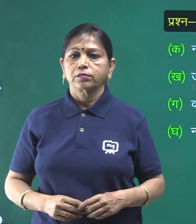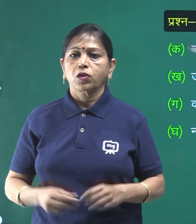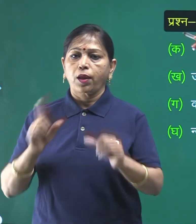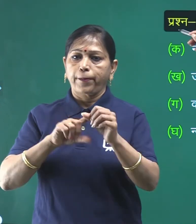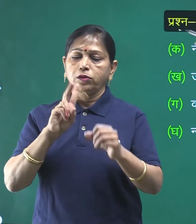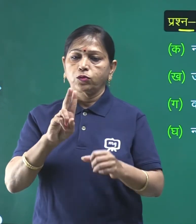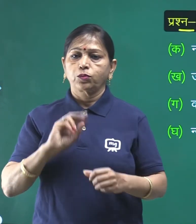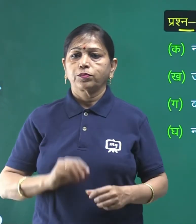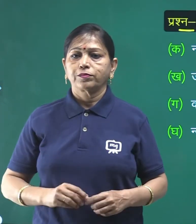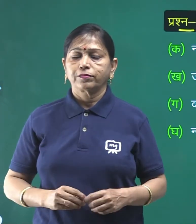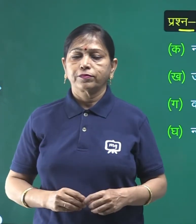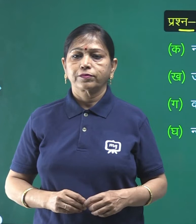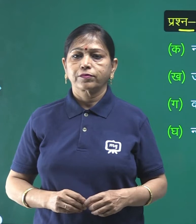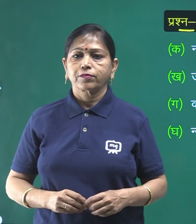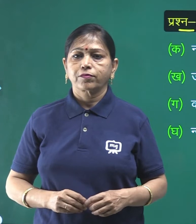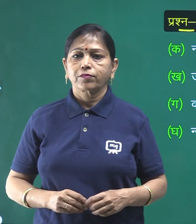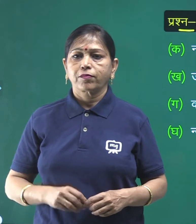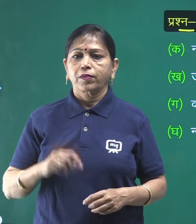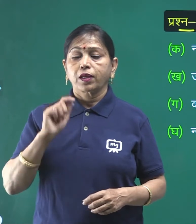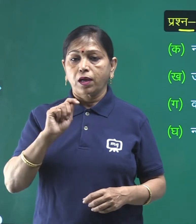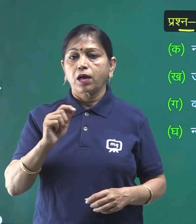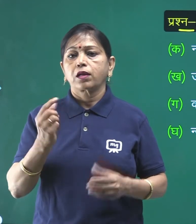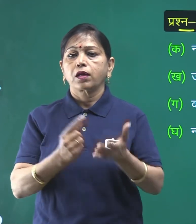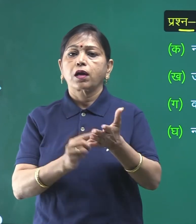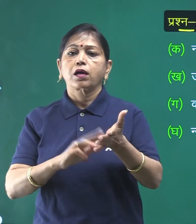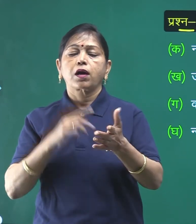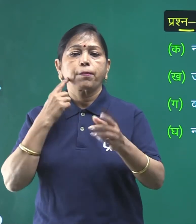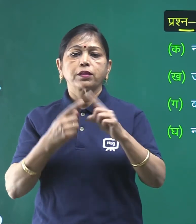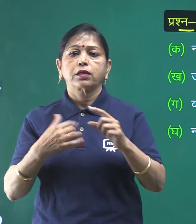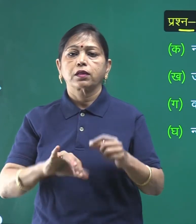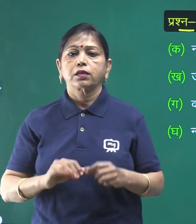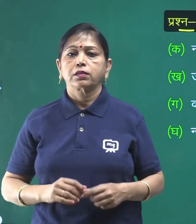प्रश्न 2 कार्य का मात्रक है।